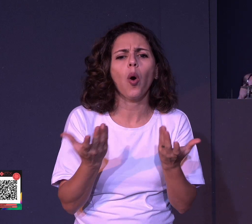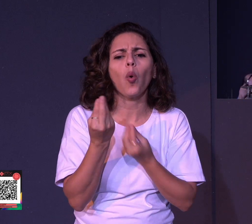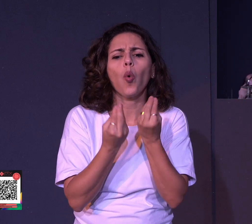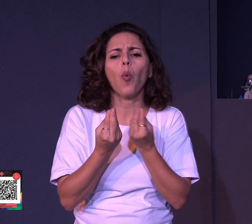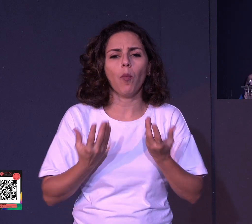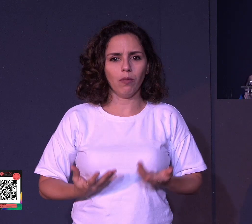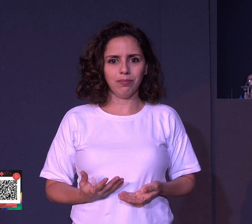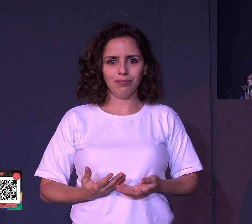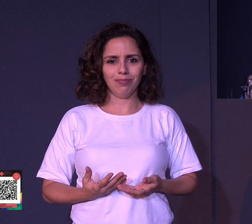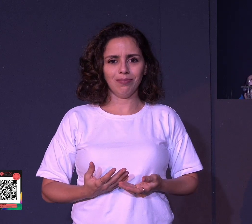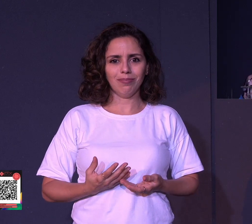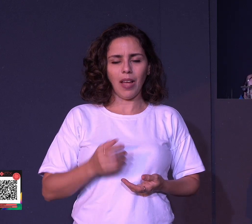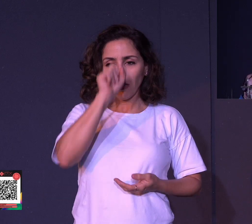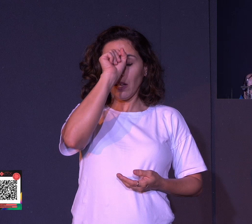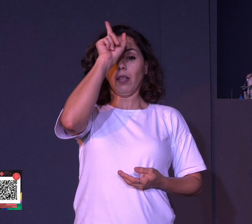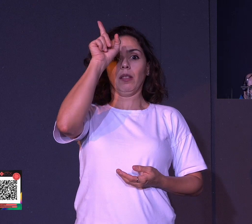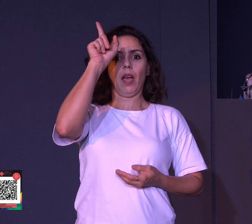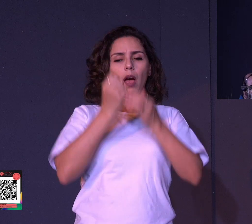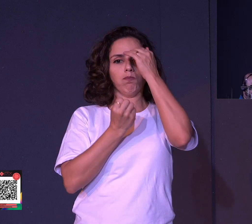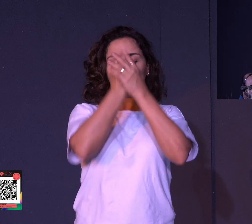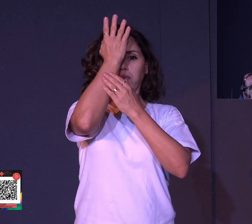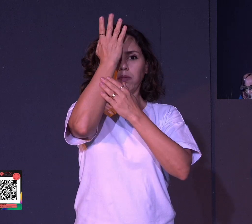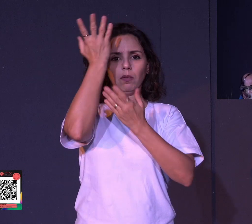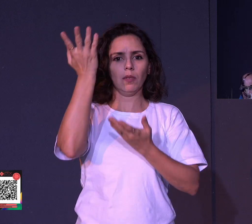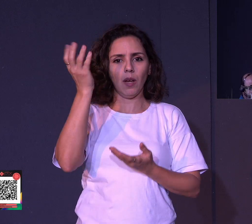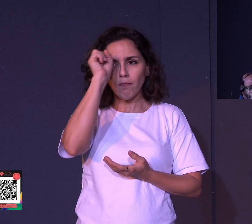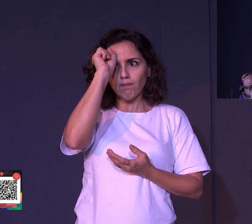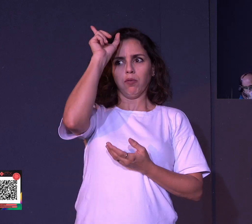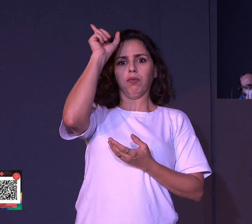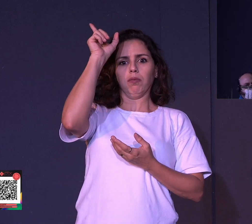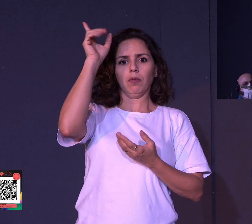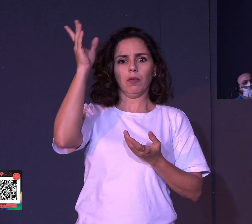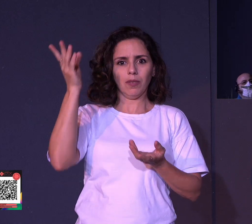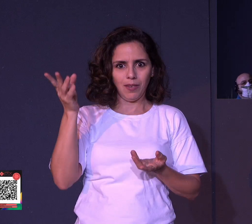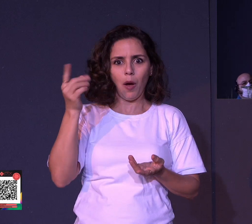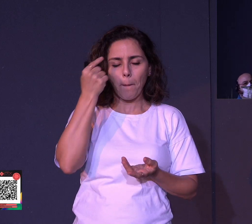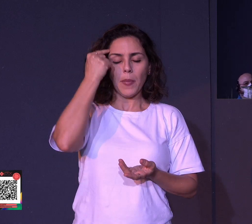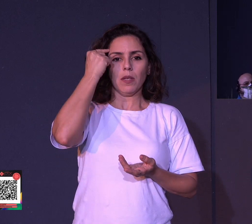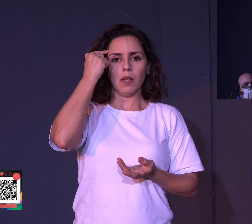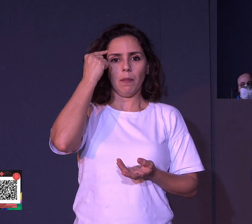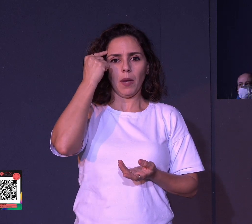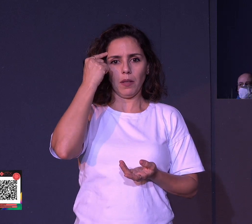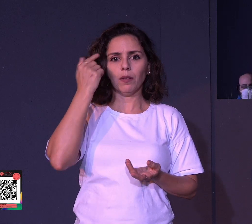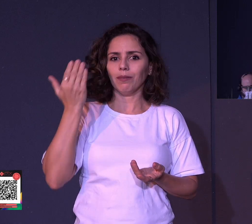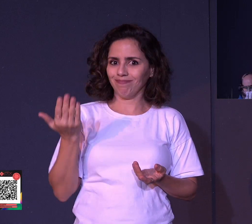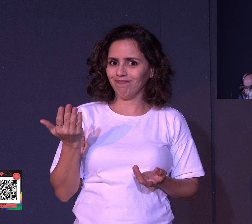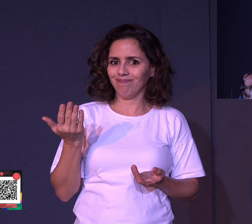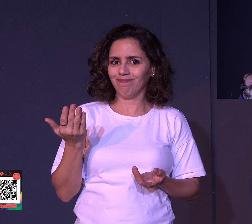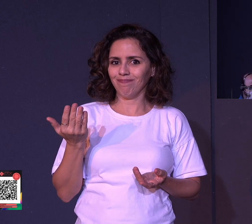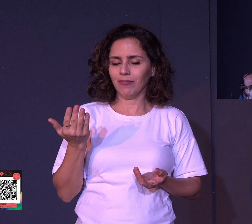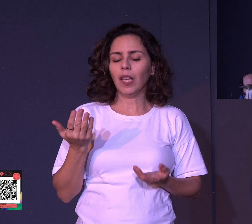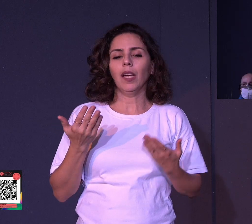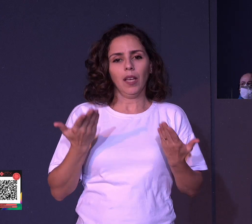surge, e a minha e a sua atitude diante do pensamento que chega é fundamental.